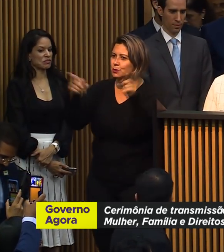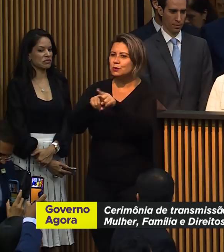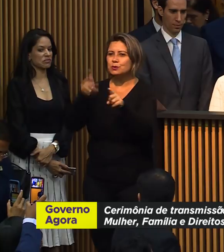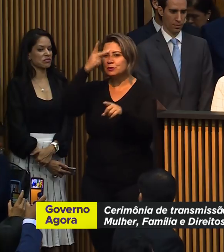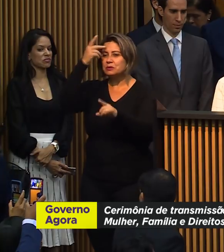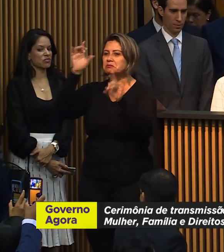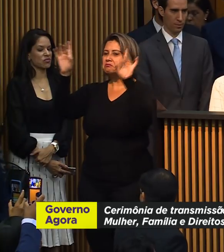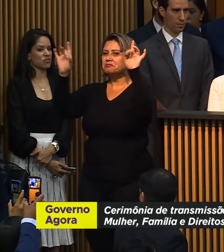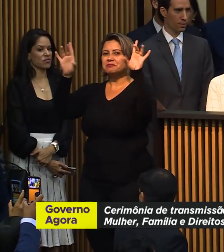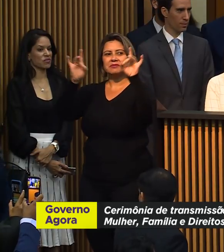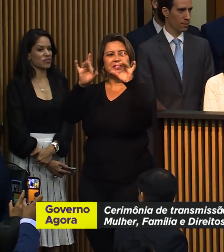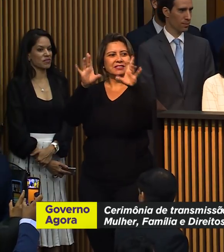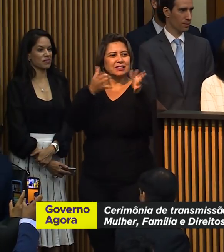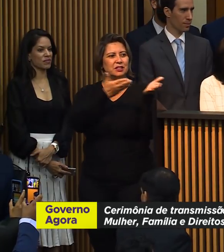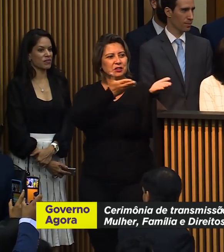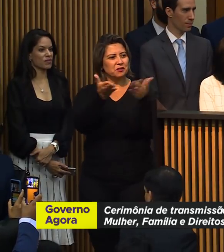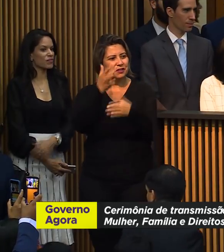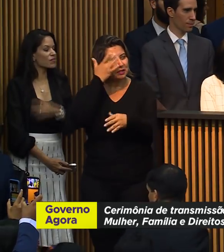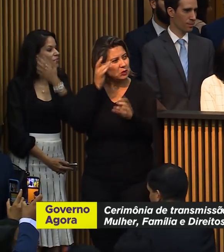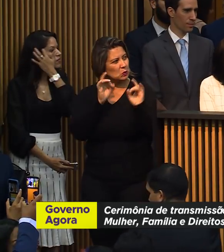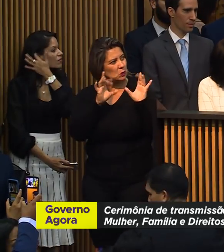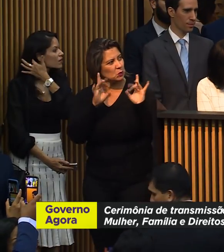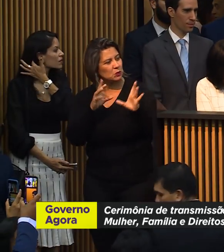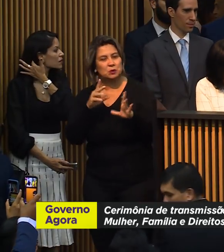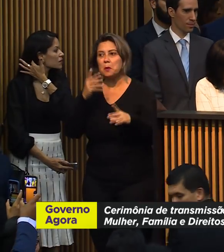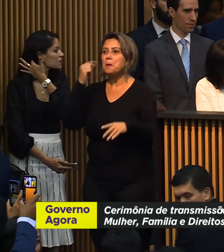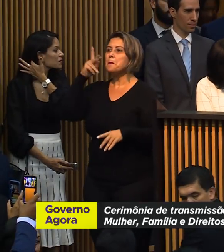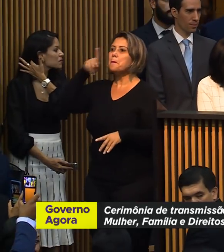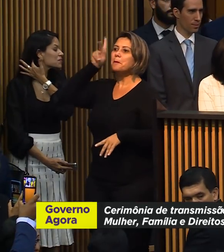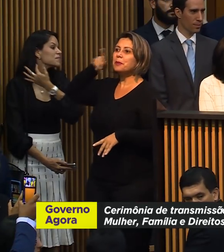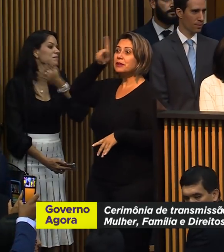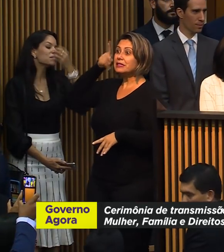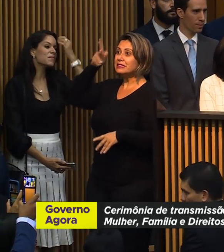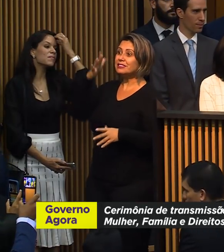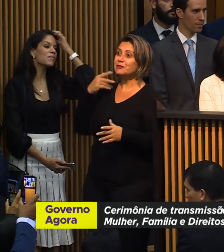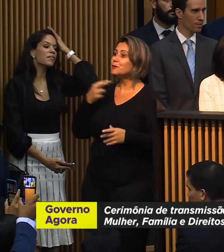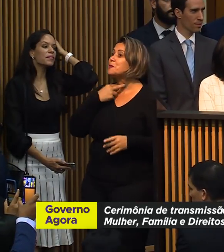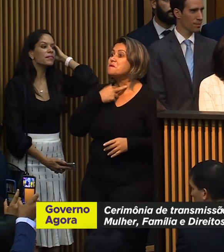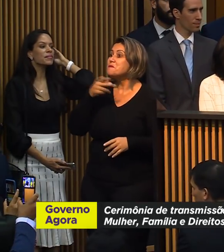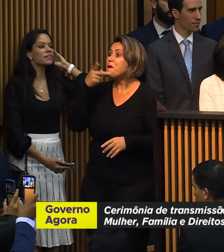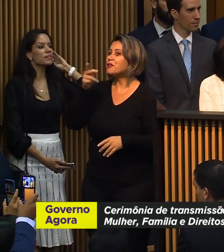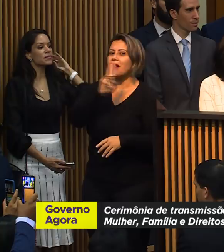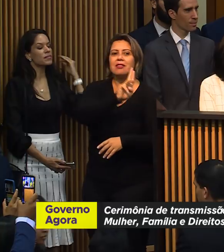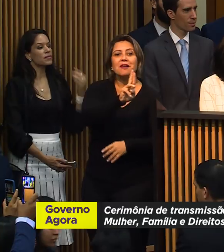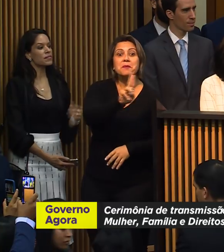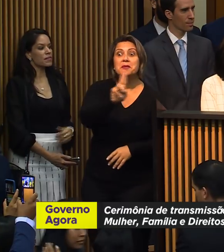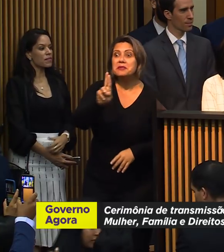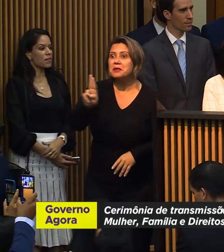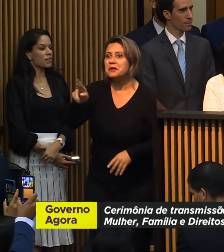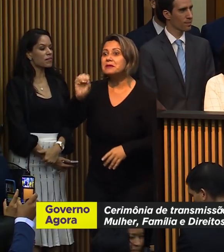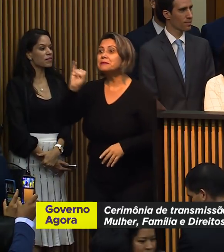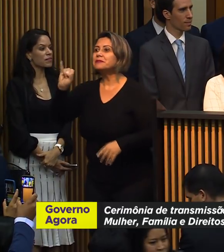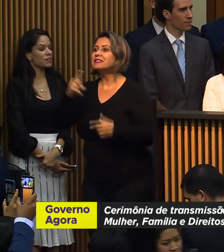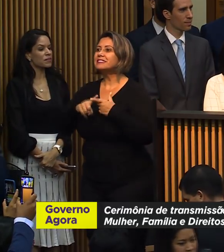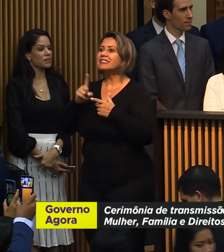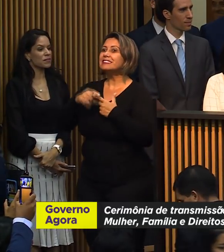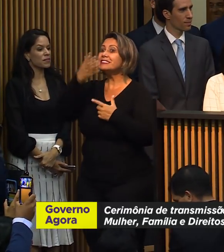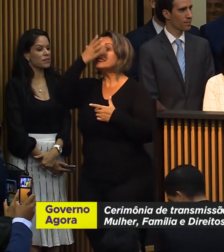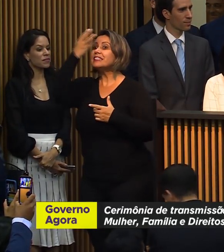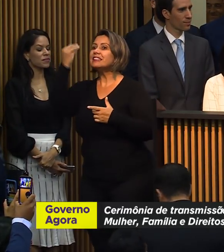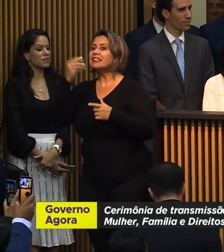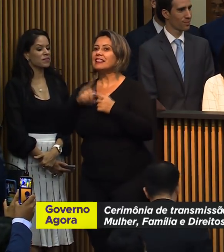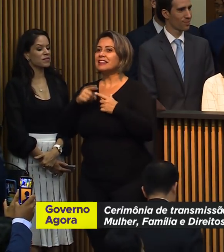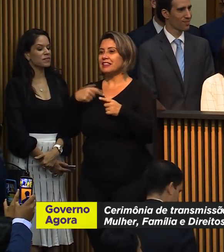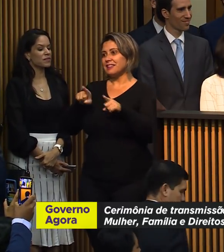aqui estão. Eu estou vendo tanto parlamentar aqui. Eu não posso nem nomear porque eu vou ficar assim com vergonha de dizer que eu amo um mais